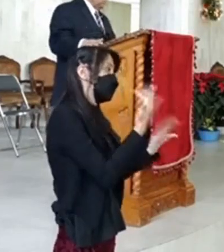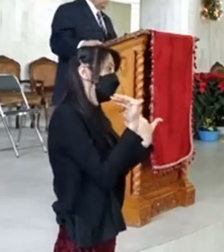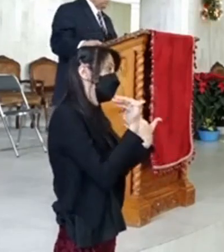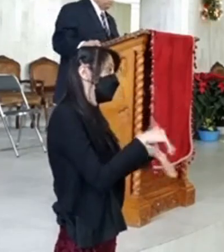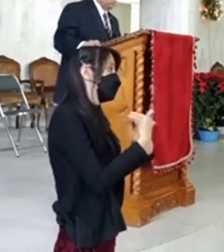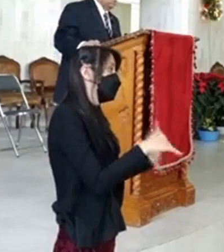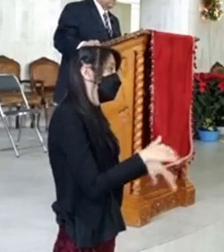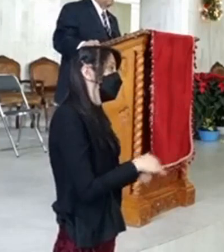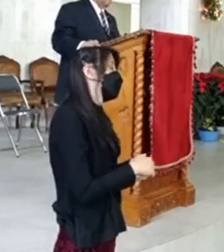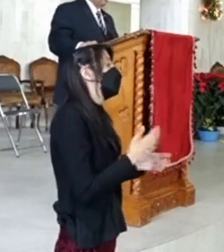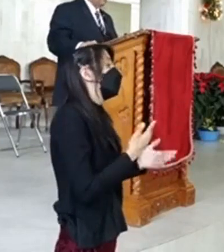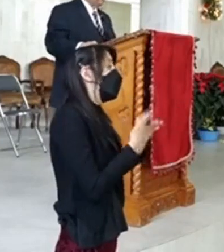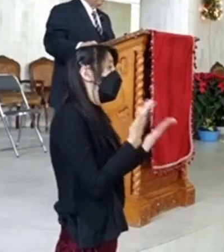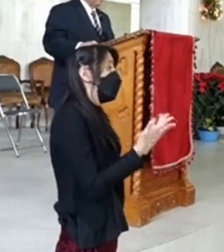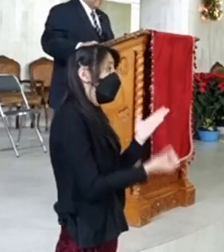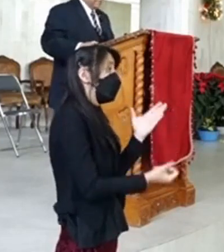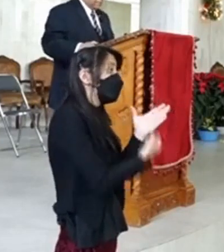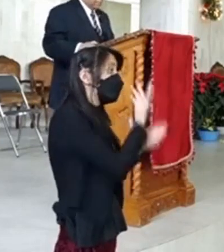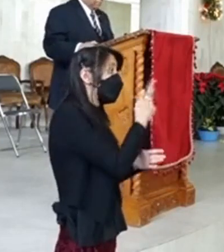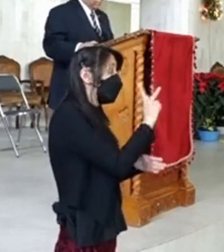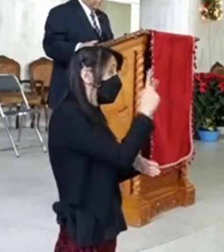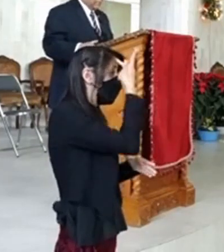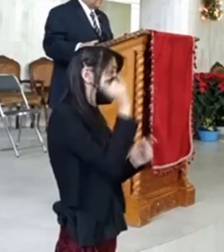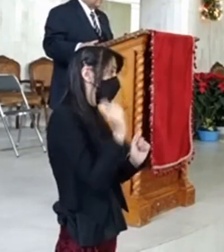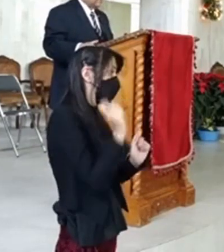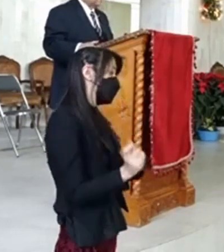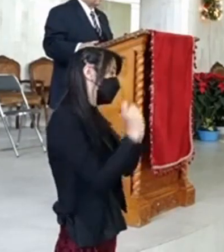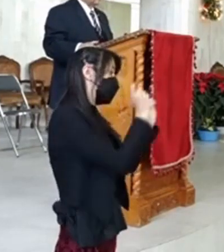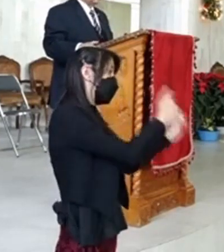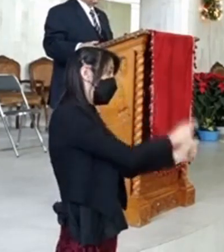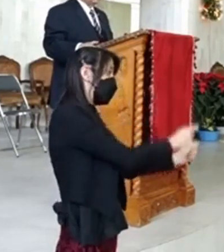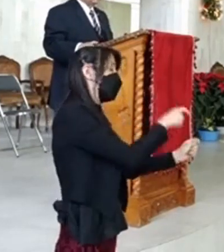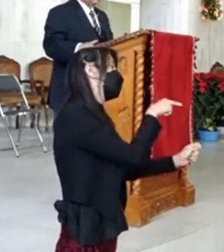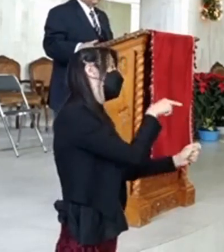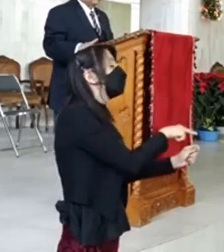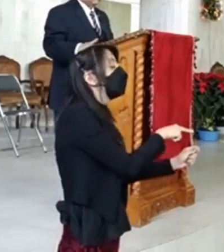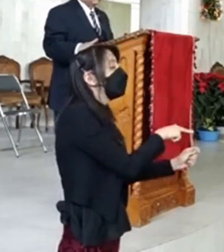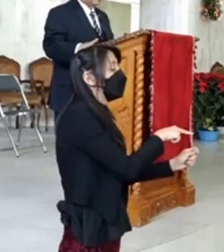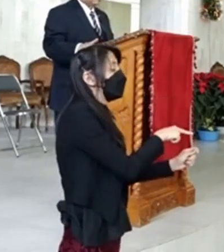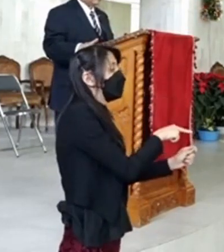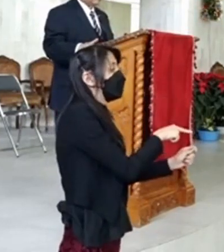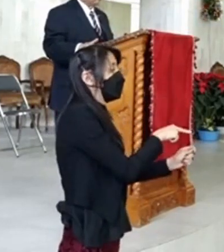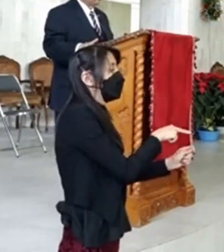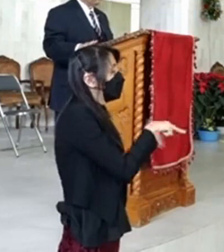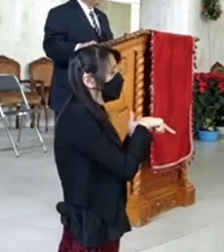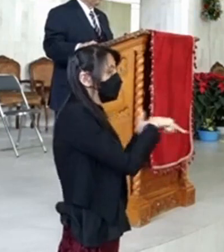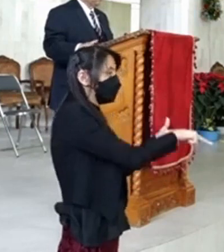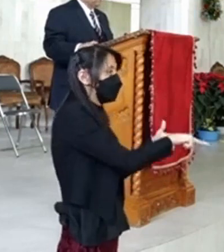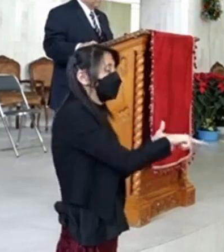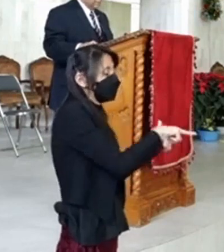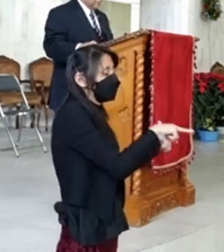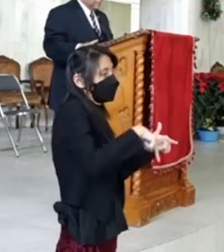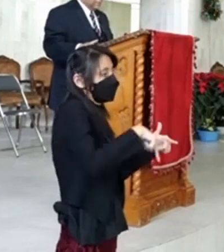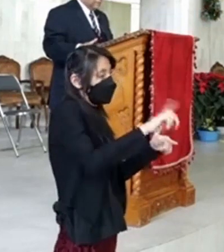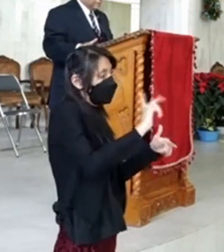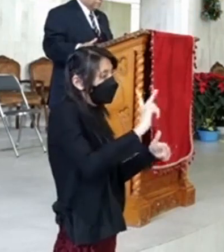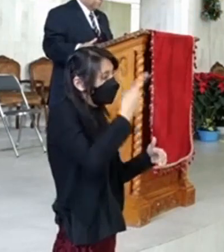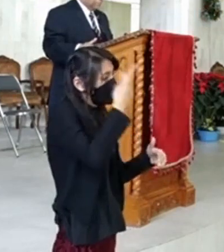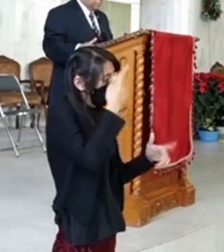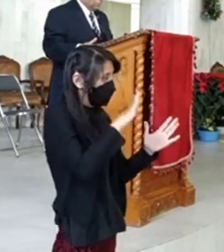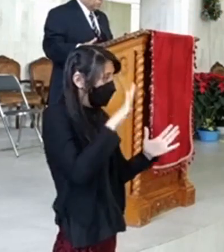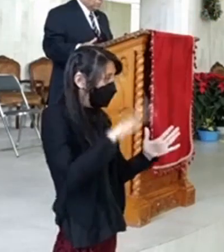nombramos a un nuevo pastor presbiterial que se encargará de seguir el trabajo espiritual y